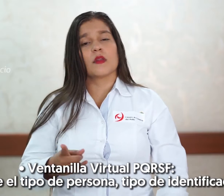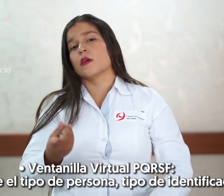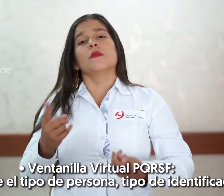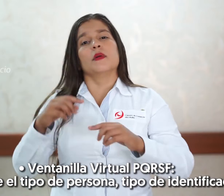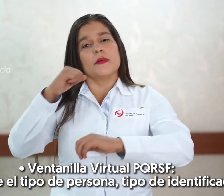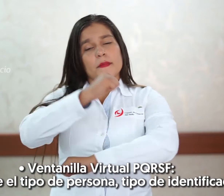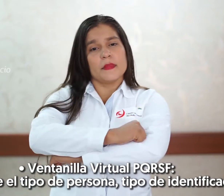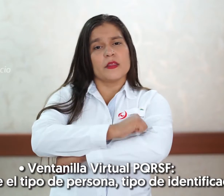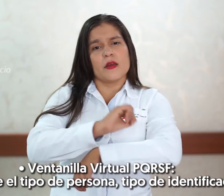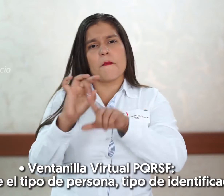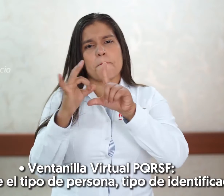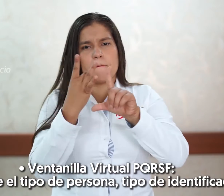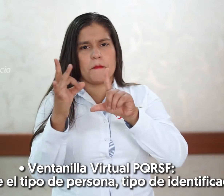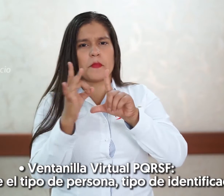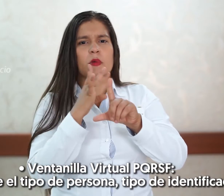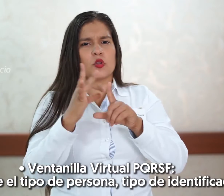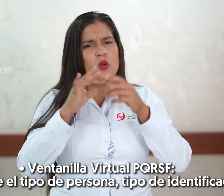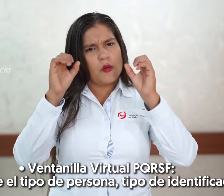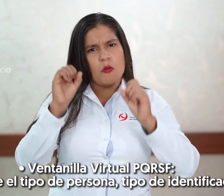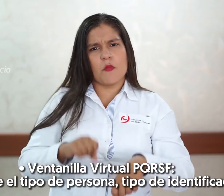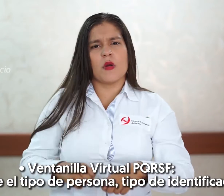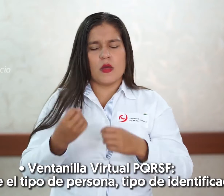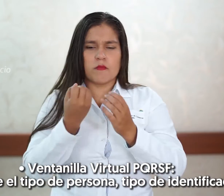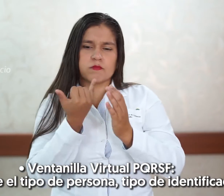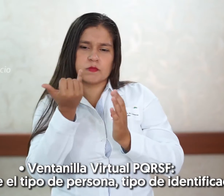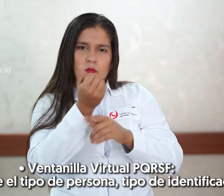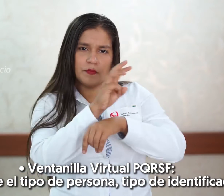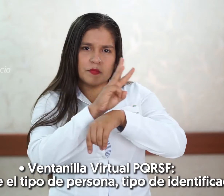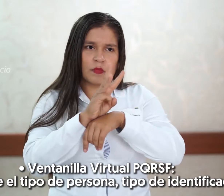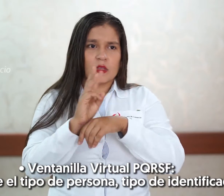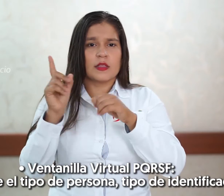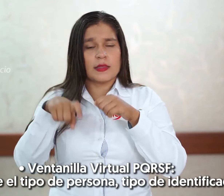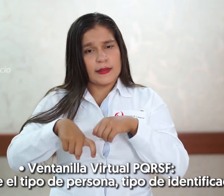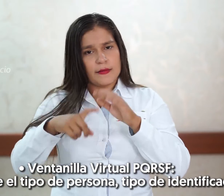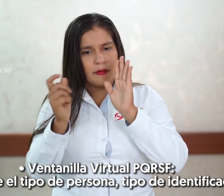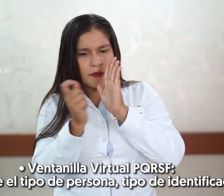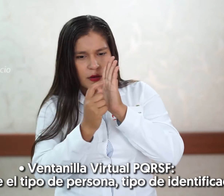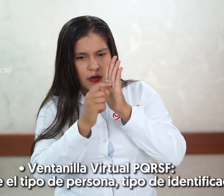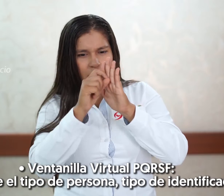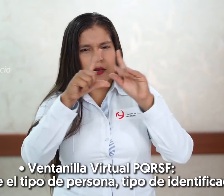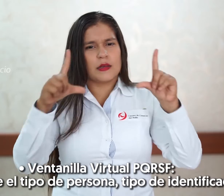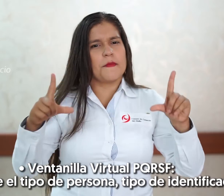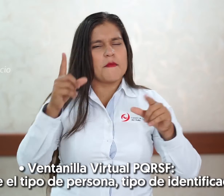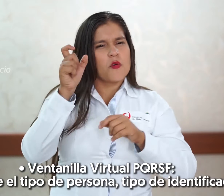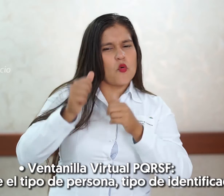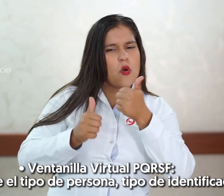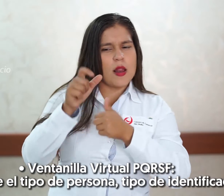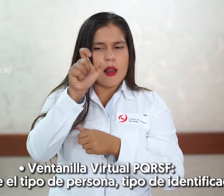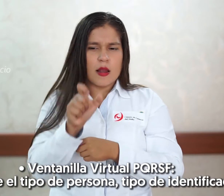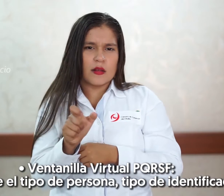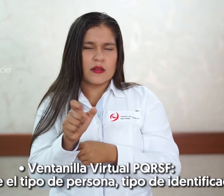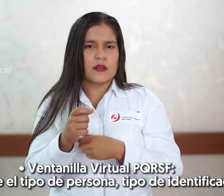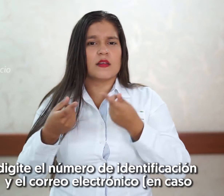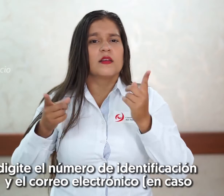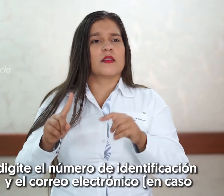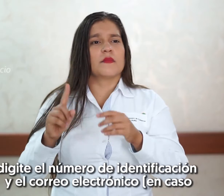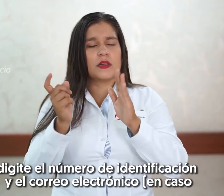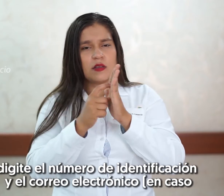Ventanilla Virtual PQRSF Seleccione el tipo de persona, tipo de identificación, digite el número de